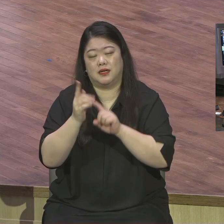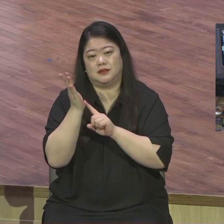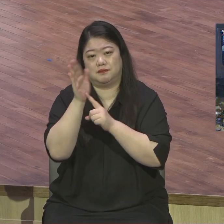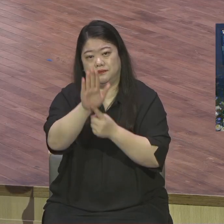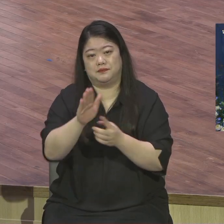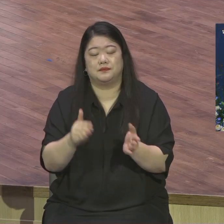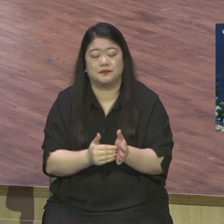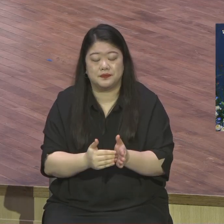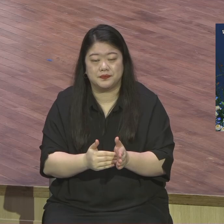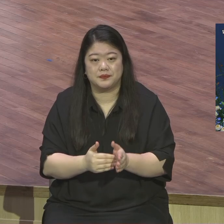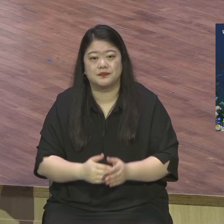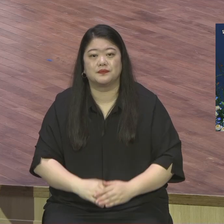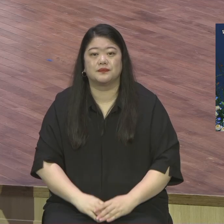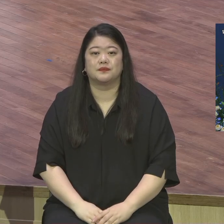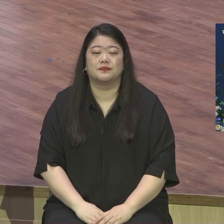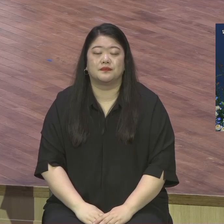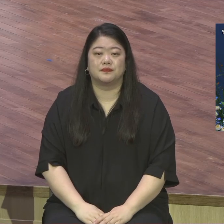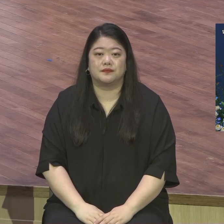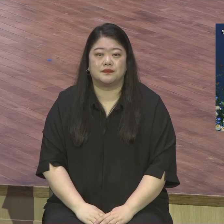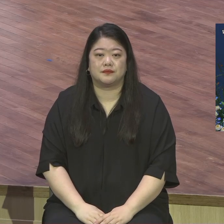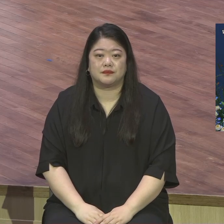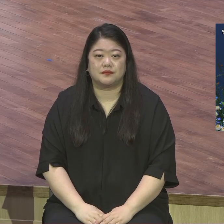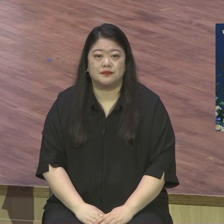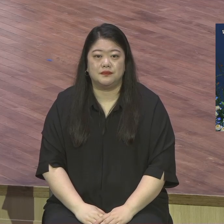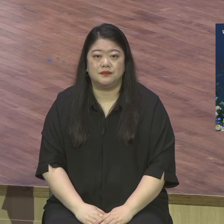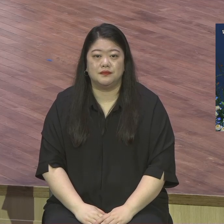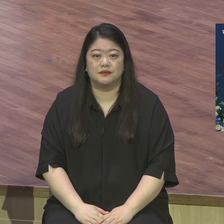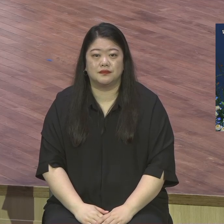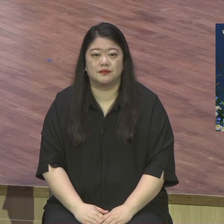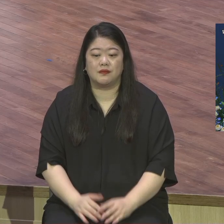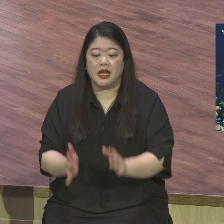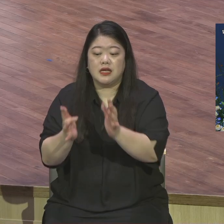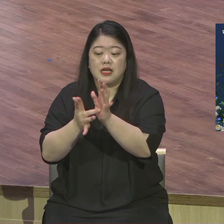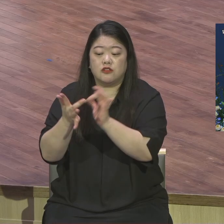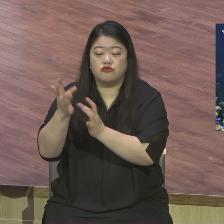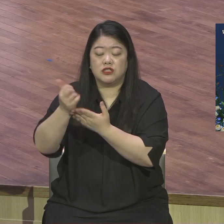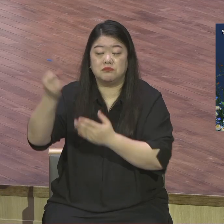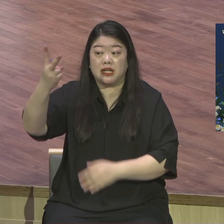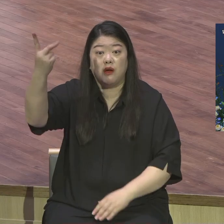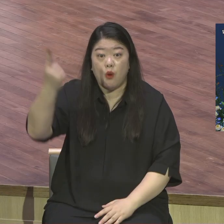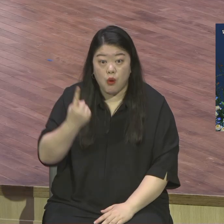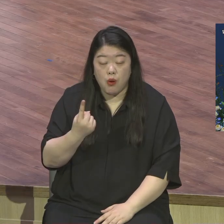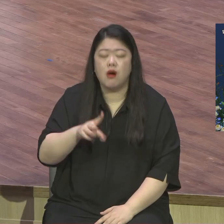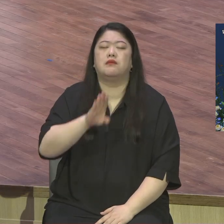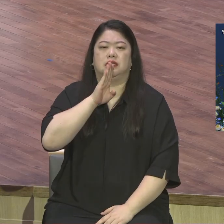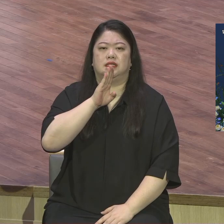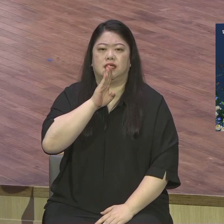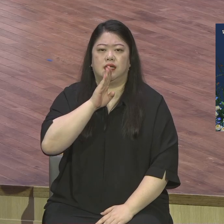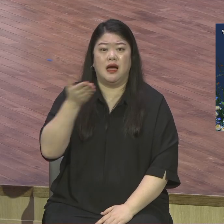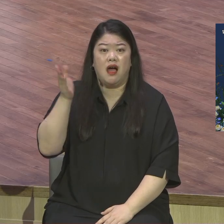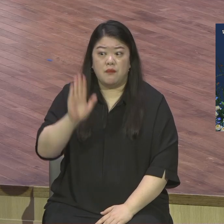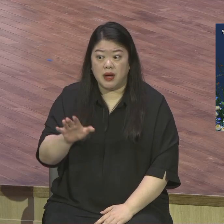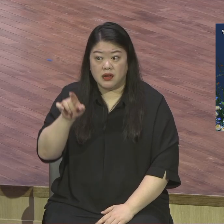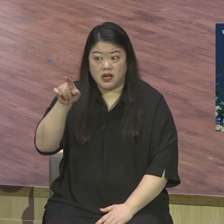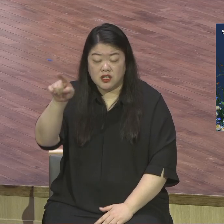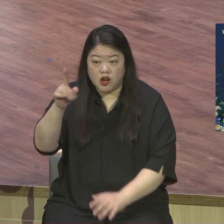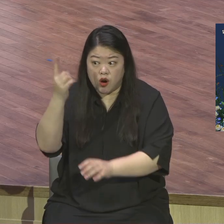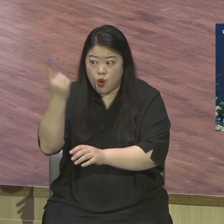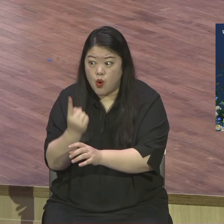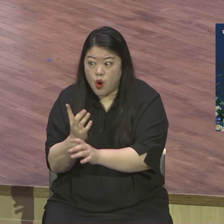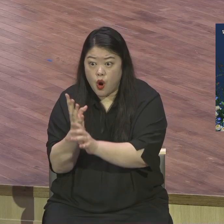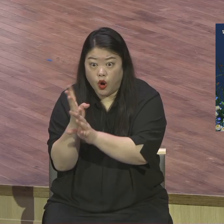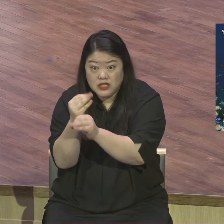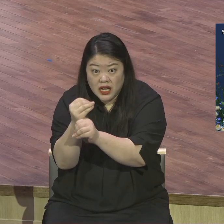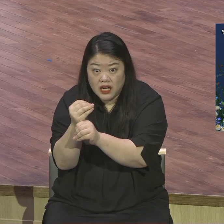무슨 말입니까. 재림의 때와 시기는 하나님 아버지의 권한에